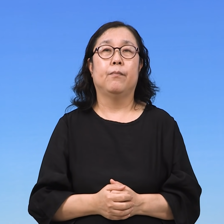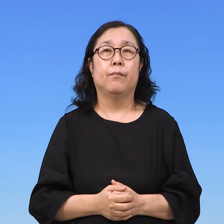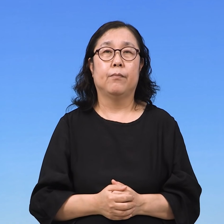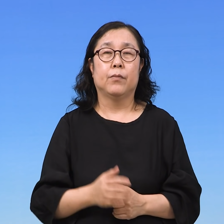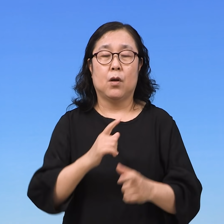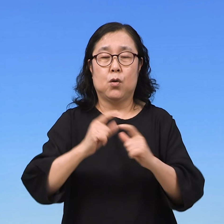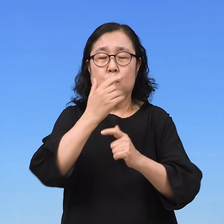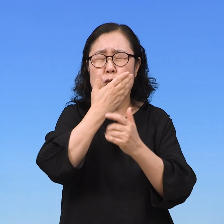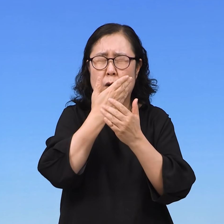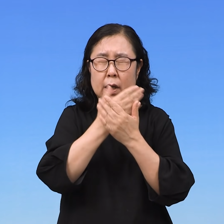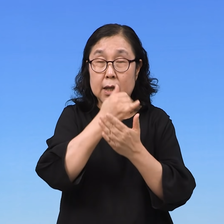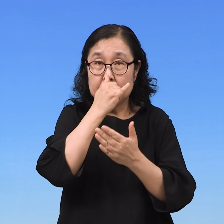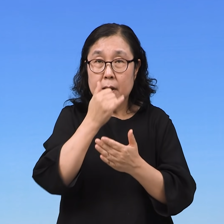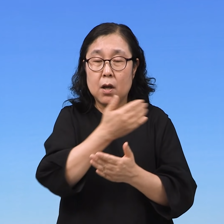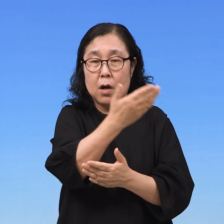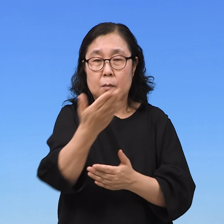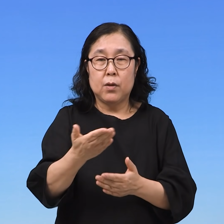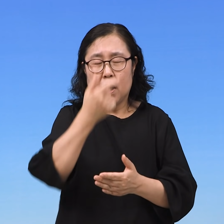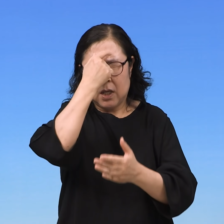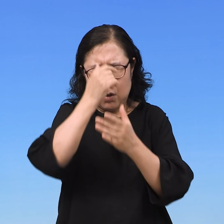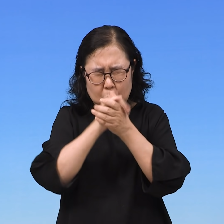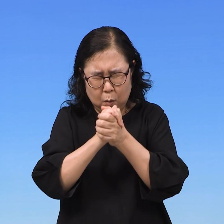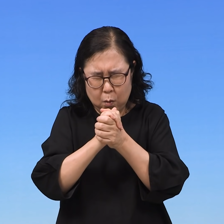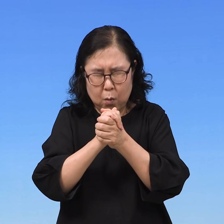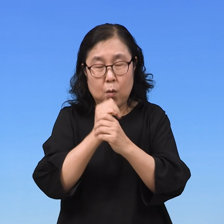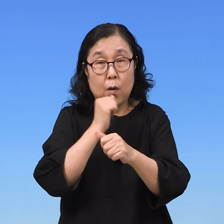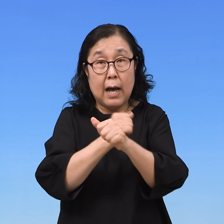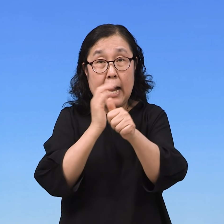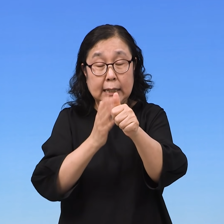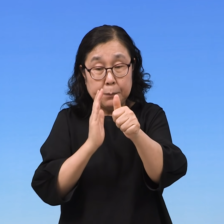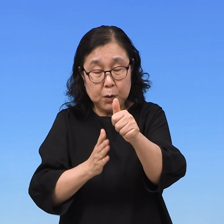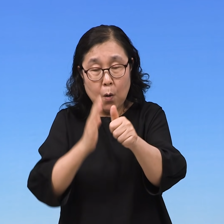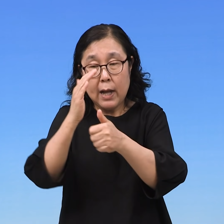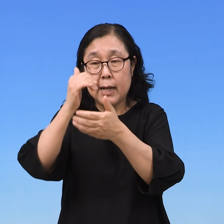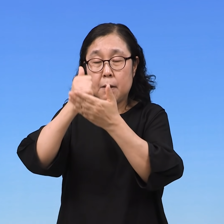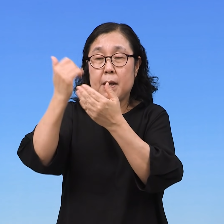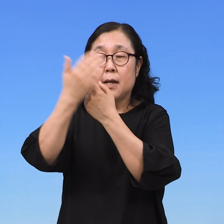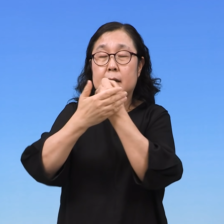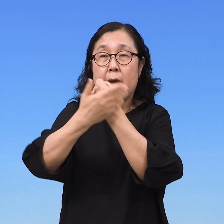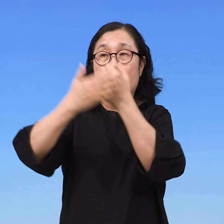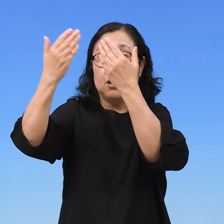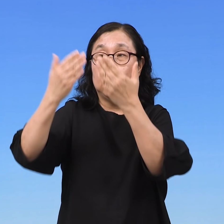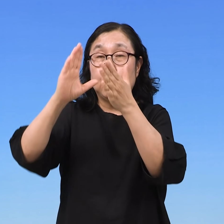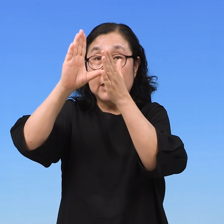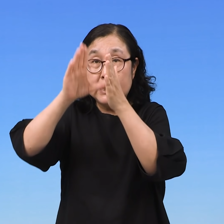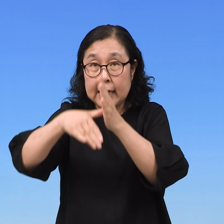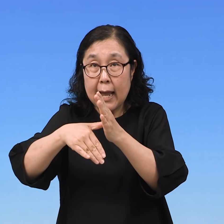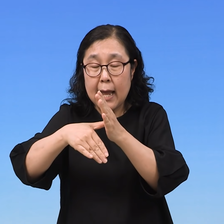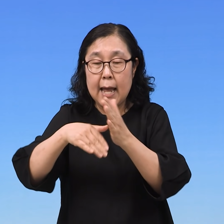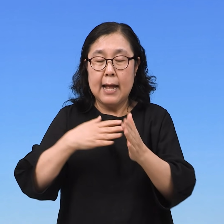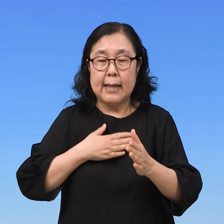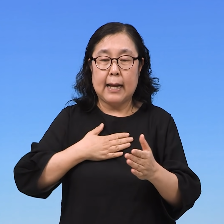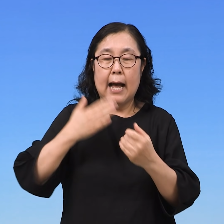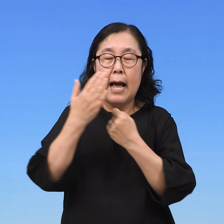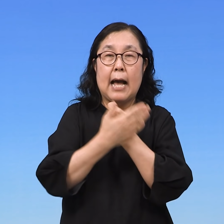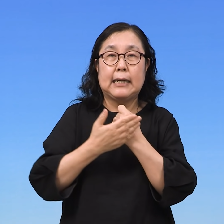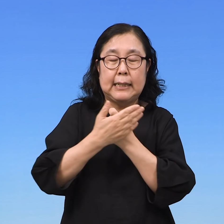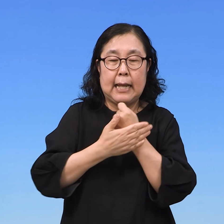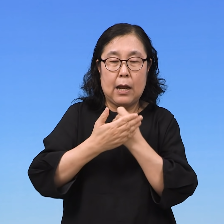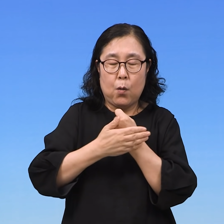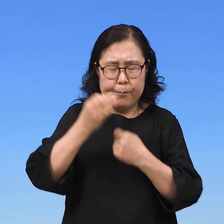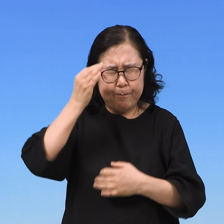그리고 더 중요한 거, 정말 여러분이 기도하고 싶은 게 이거예요. 하나님 은혜 주실 때 이거 은혜를